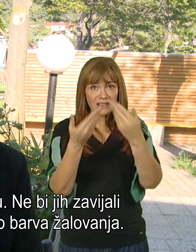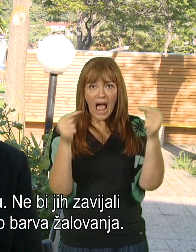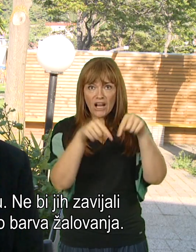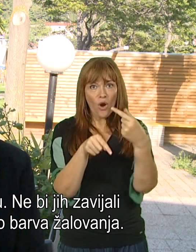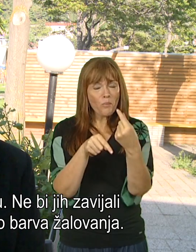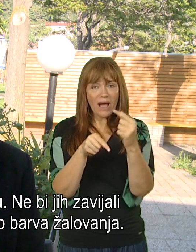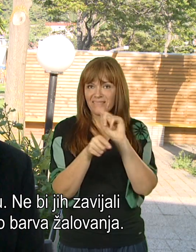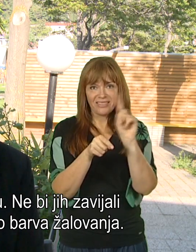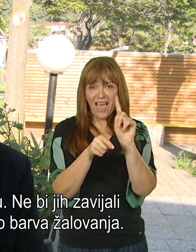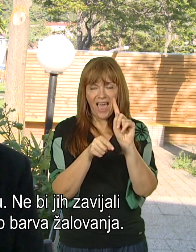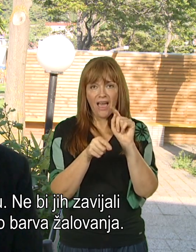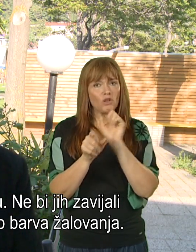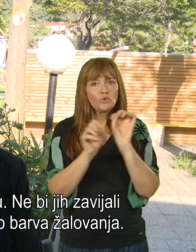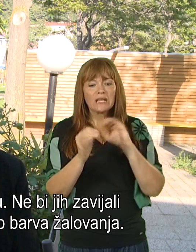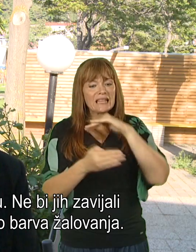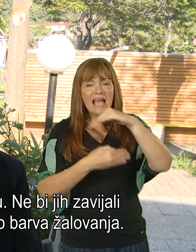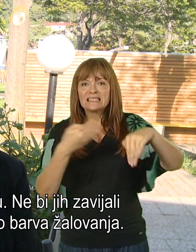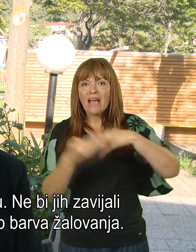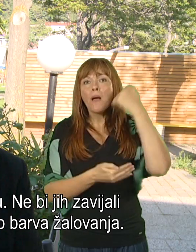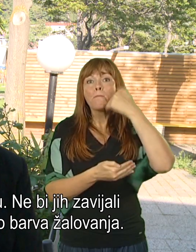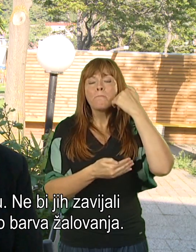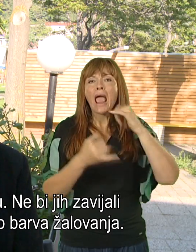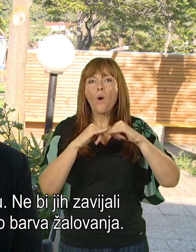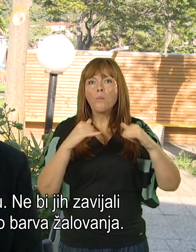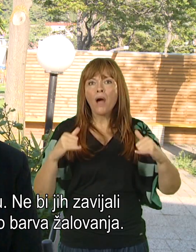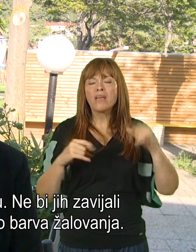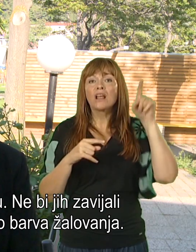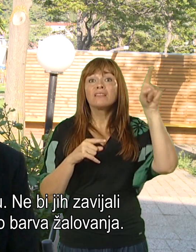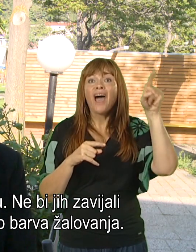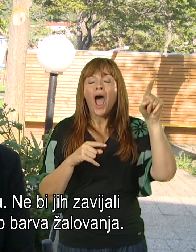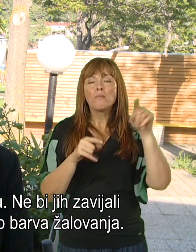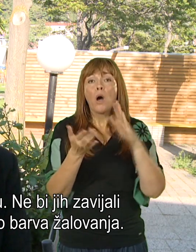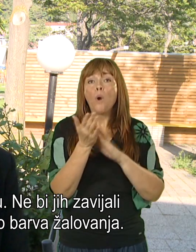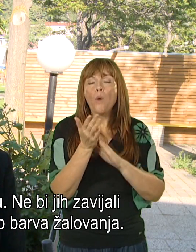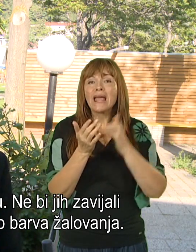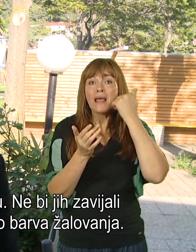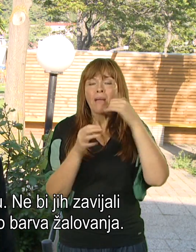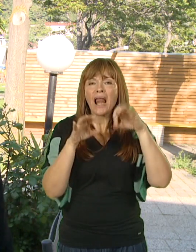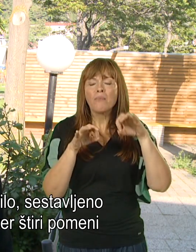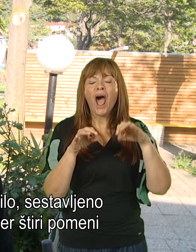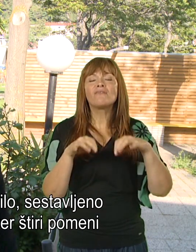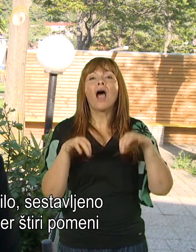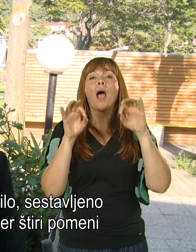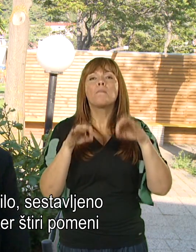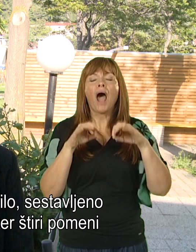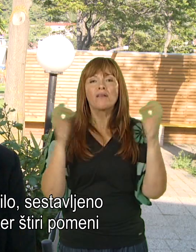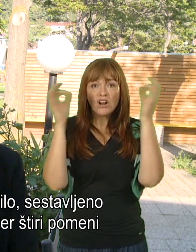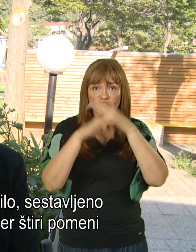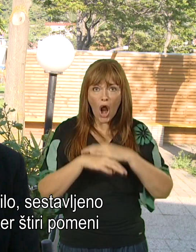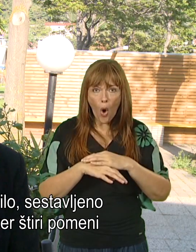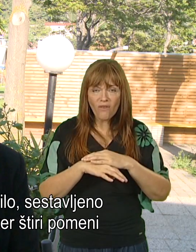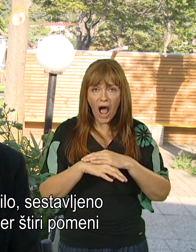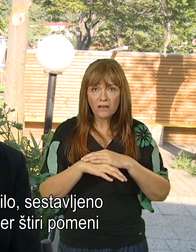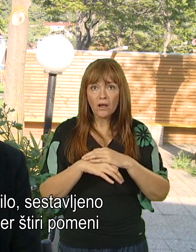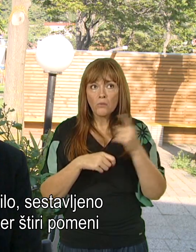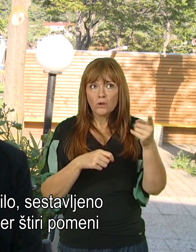darilu. Ne bi jih zavijali v bel papir, ker je to tam barva žalovanja, ljudje bi mogoče iz tega hoteli dobiti